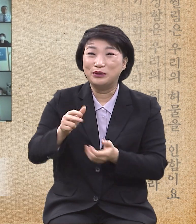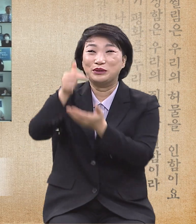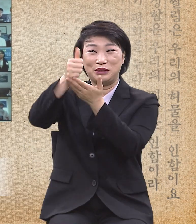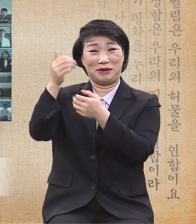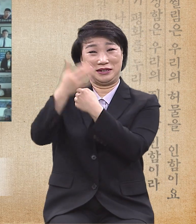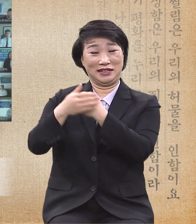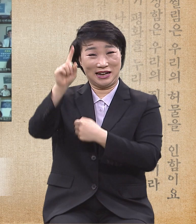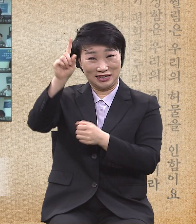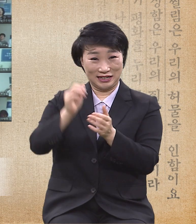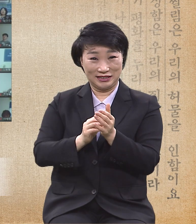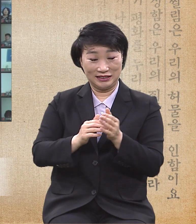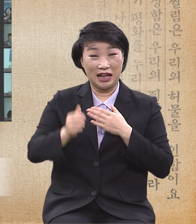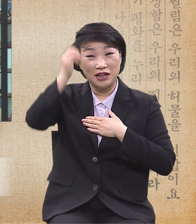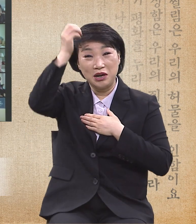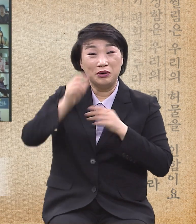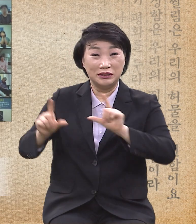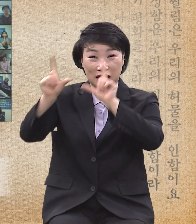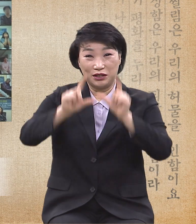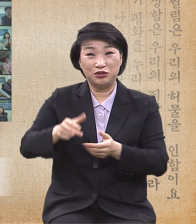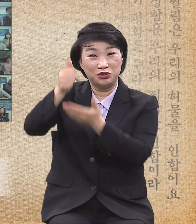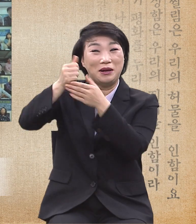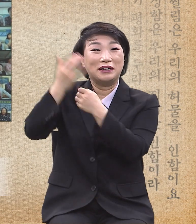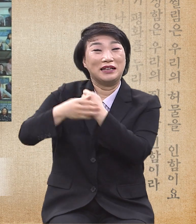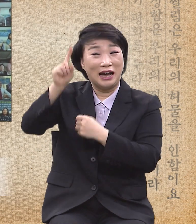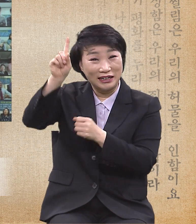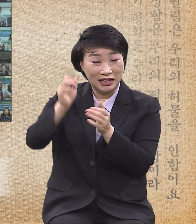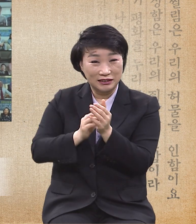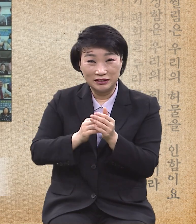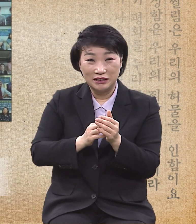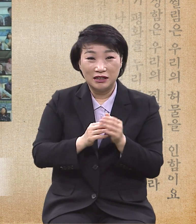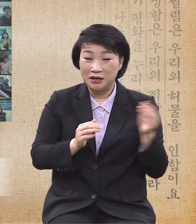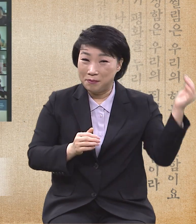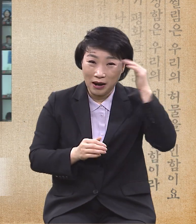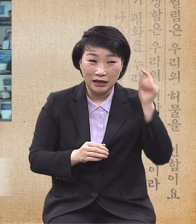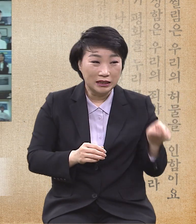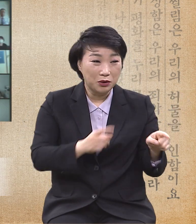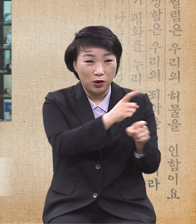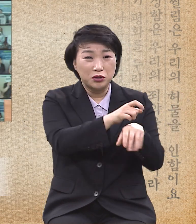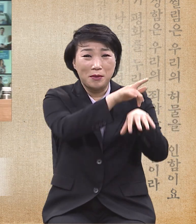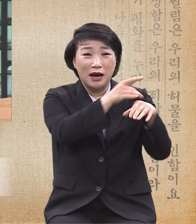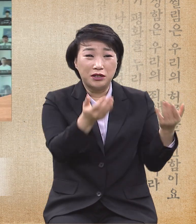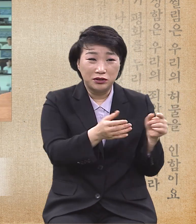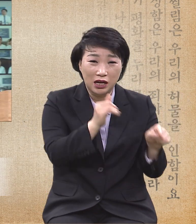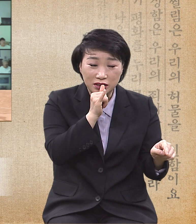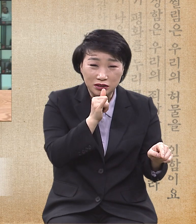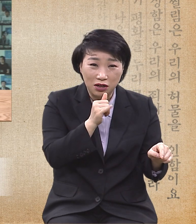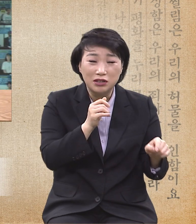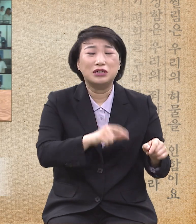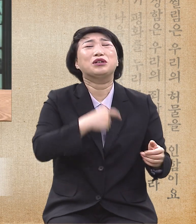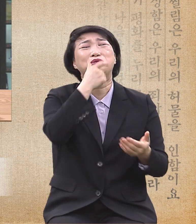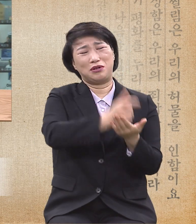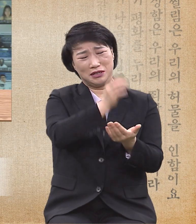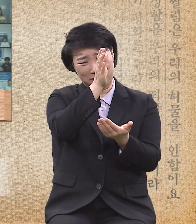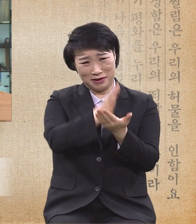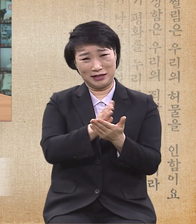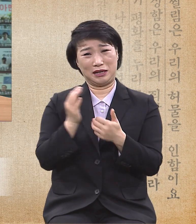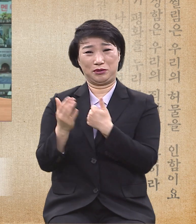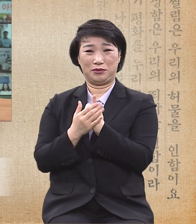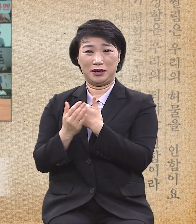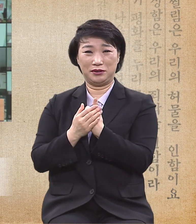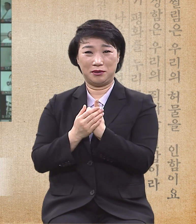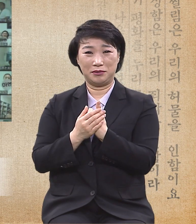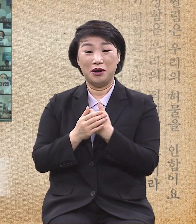은혜요 내 영혼이 사는 것도 주님 은혜입니다. 방에는 마귀 사단 귀신 역사니 그에게 속지 않게